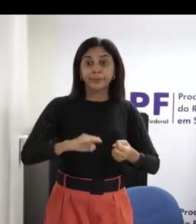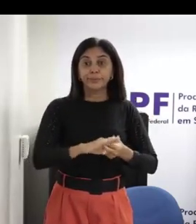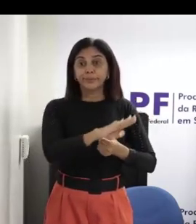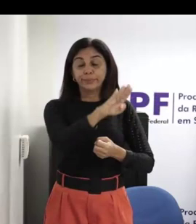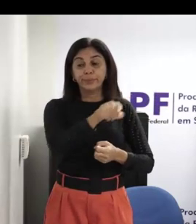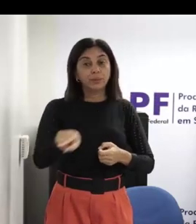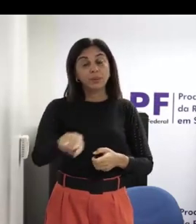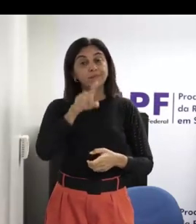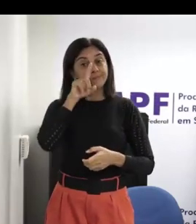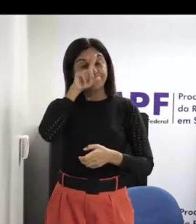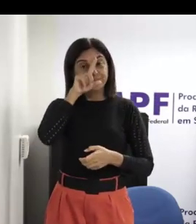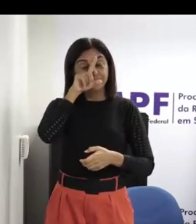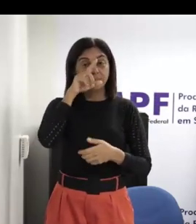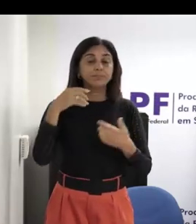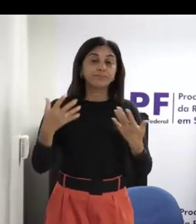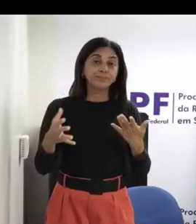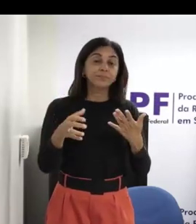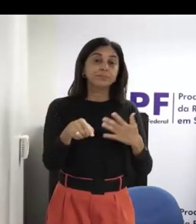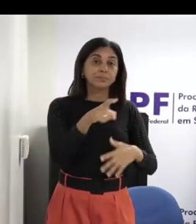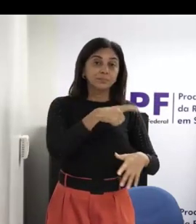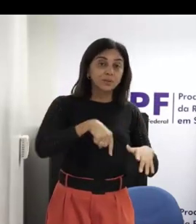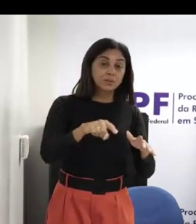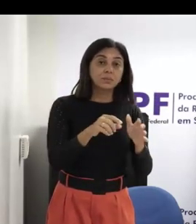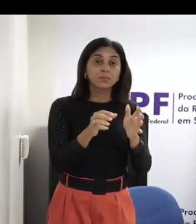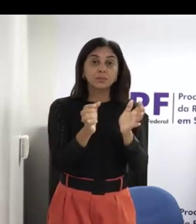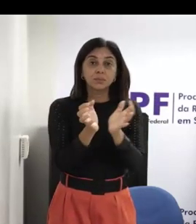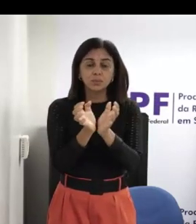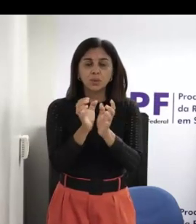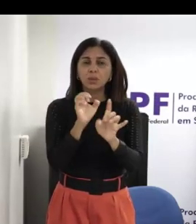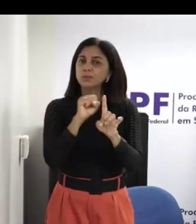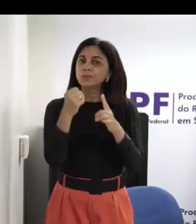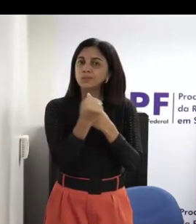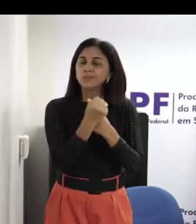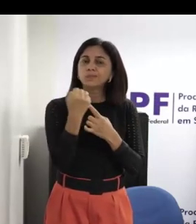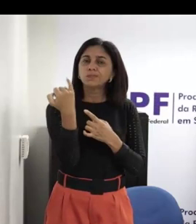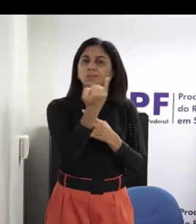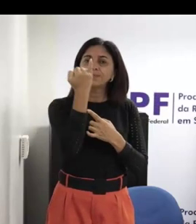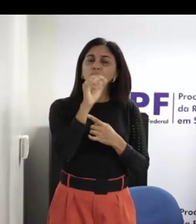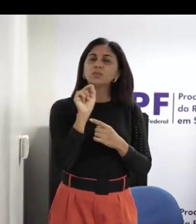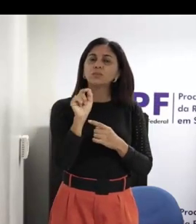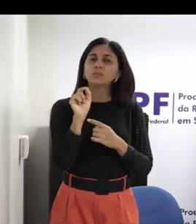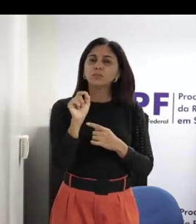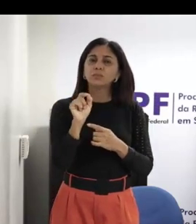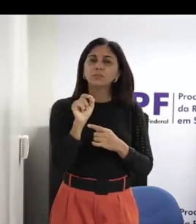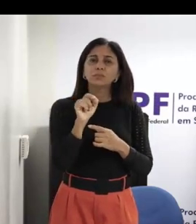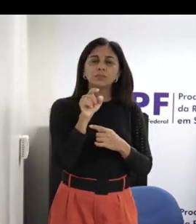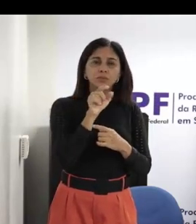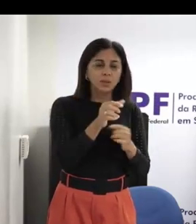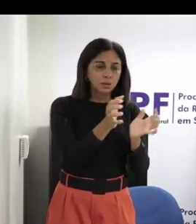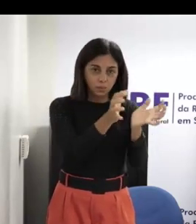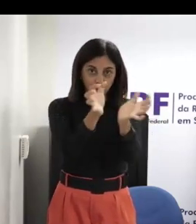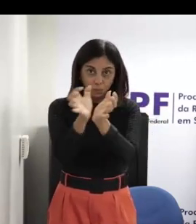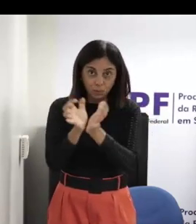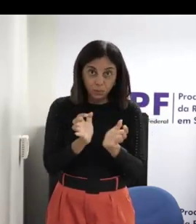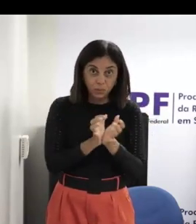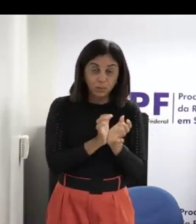sociedade civil é uma coisa imprescindível e nós vamos ter esse esses painéis de tarde sobre o olhar da saúde dos profissionais da saúde e o